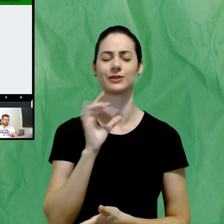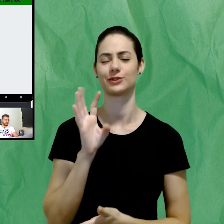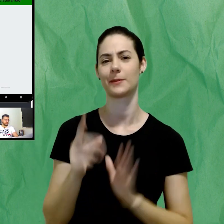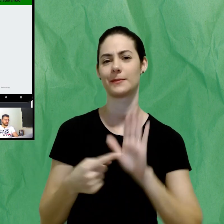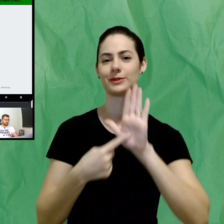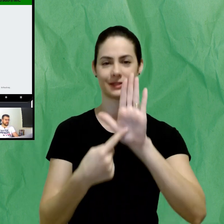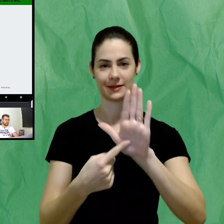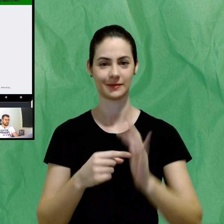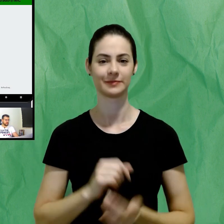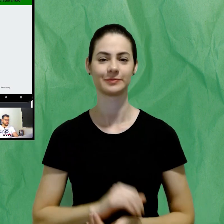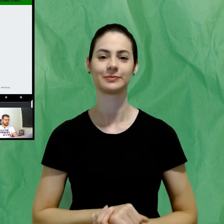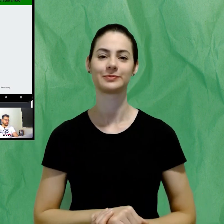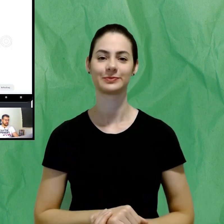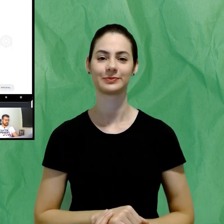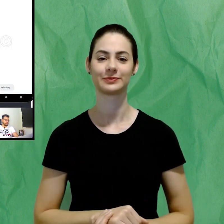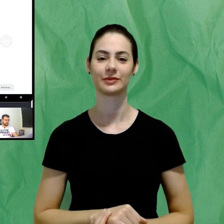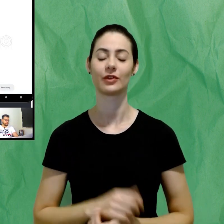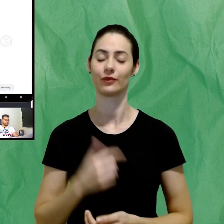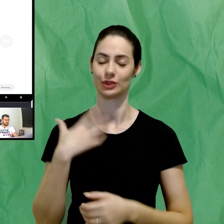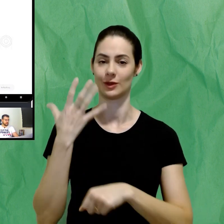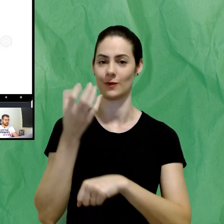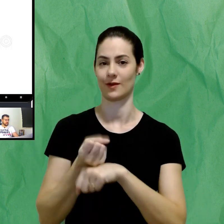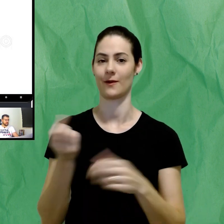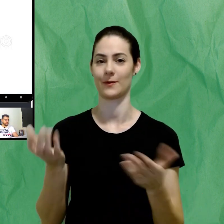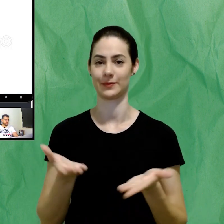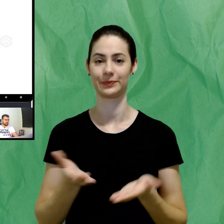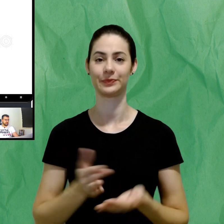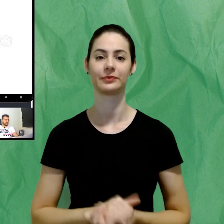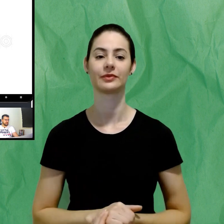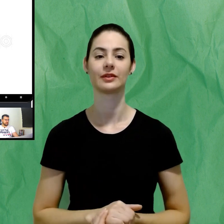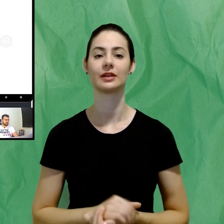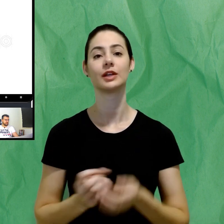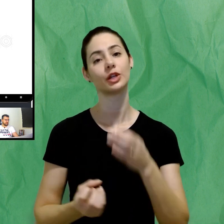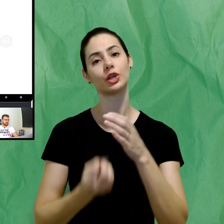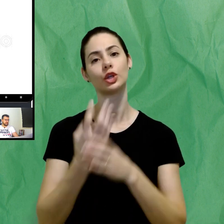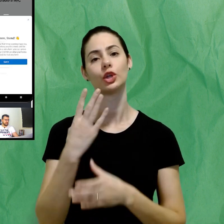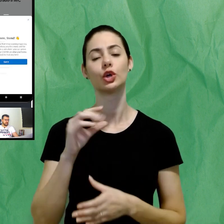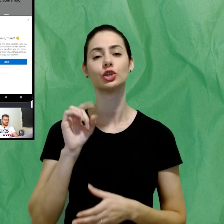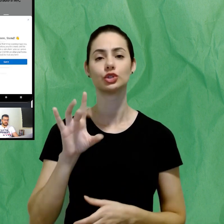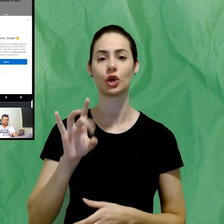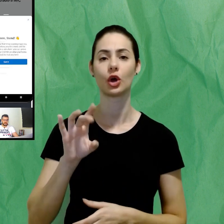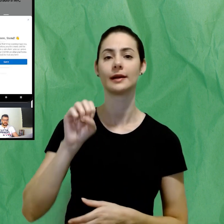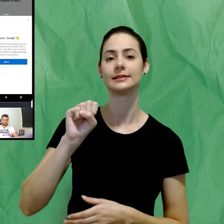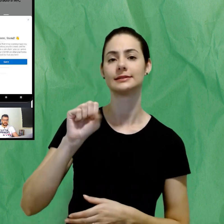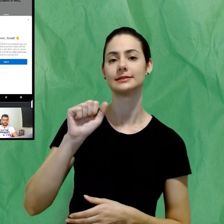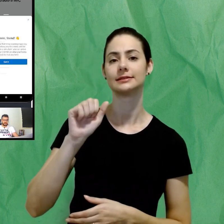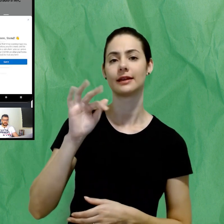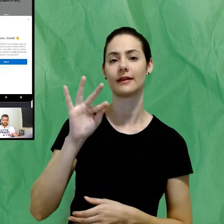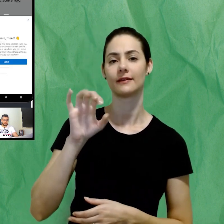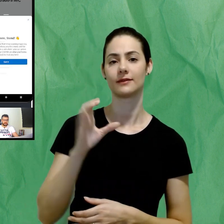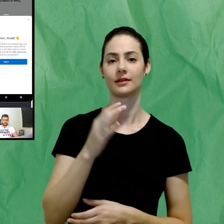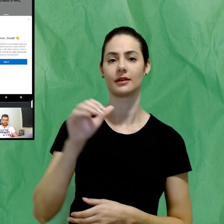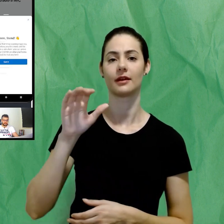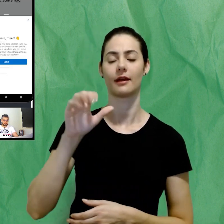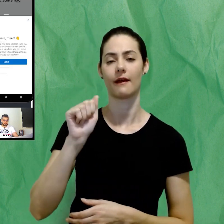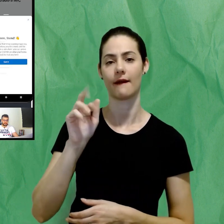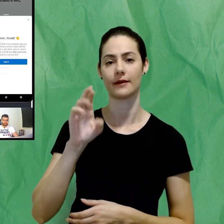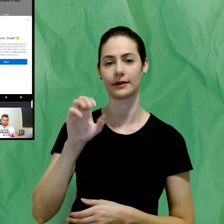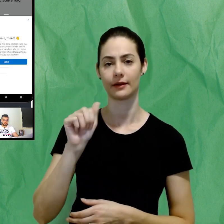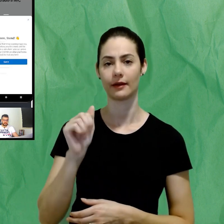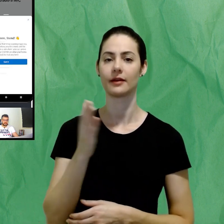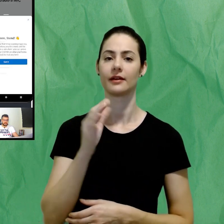poder mostrar, e vou salvar. A gente criou apenas uma Safe Area View, e dentro dela uma view com um